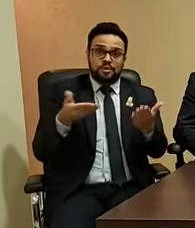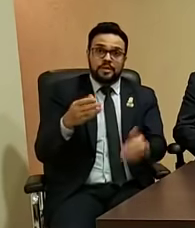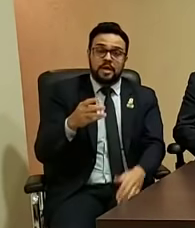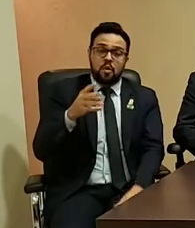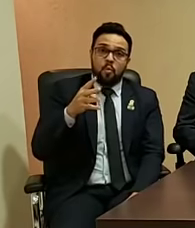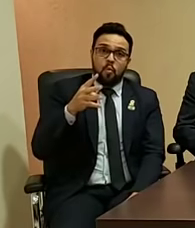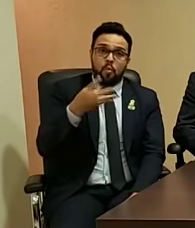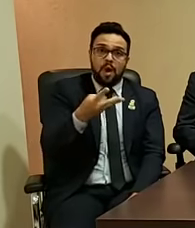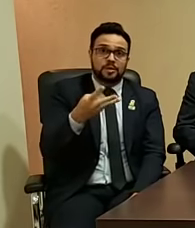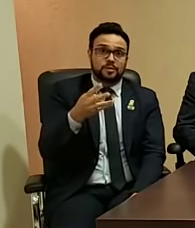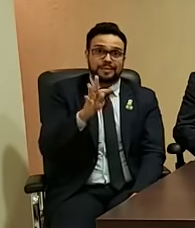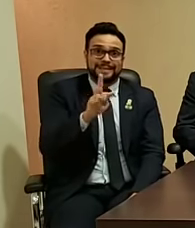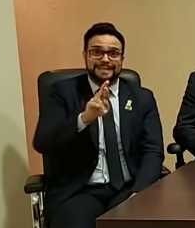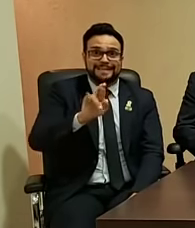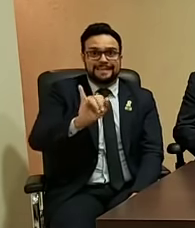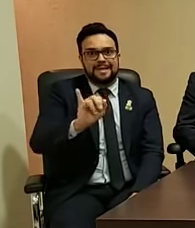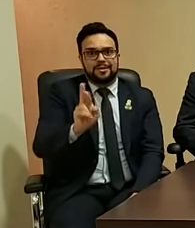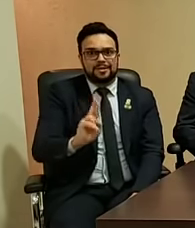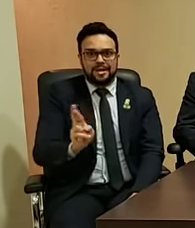dívida interna.